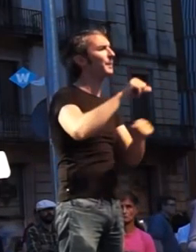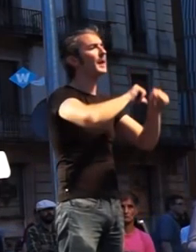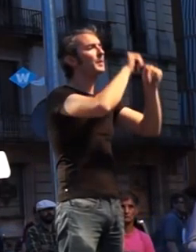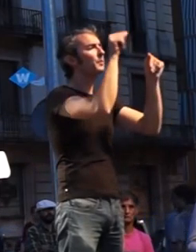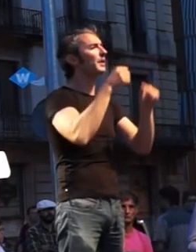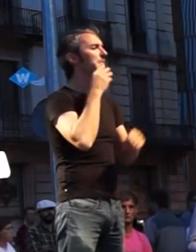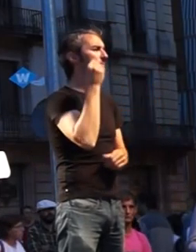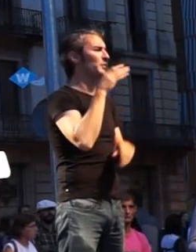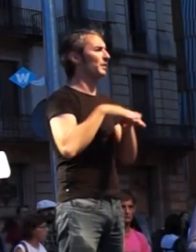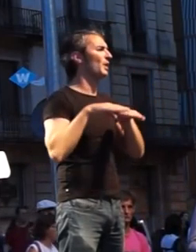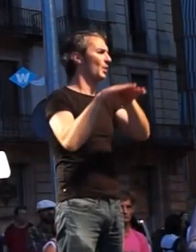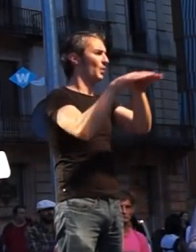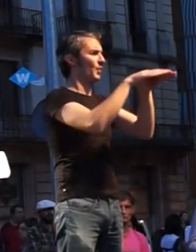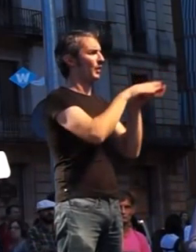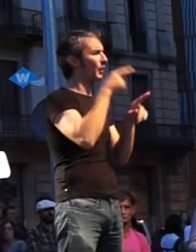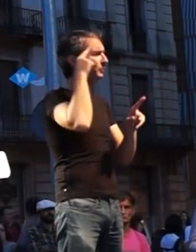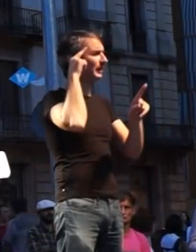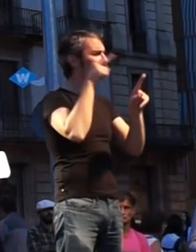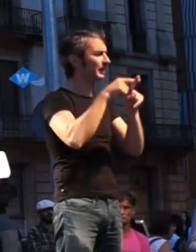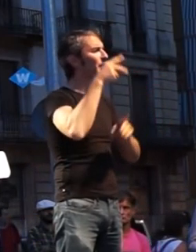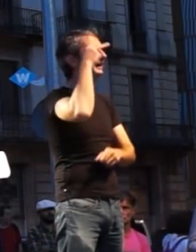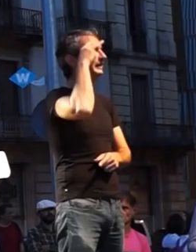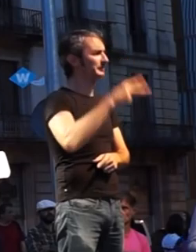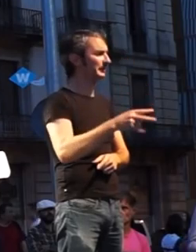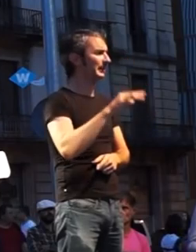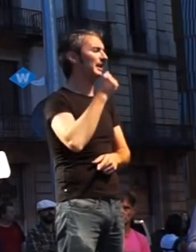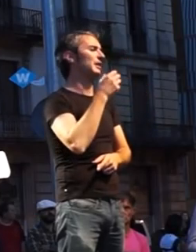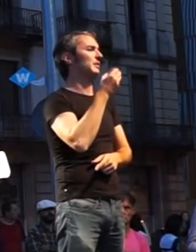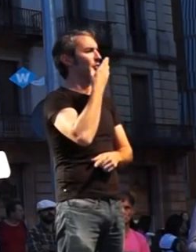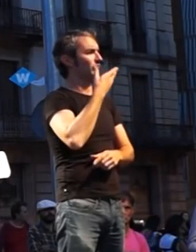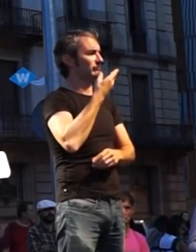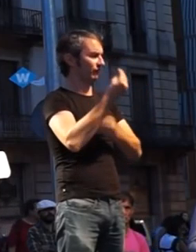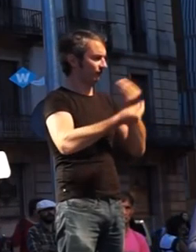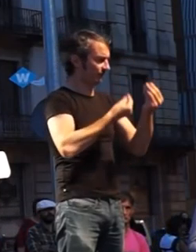relació igualitàries basades en el respecte i el bon tracte.